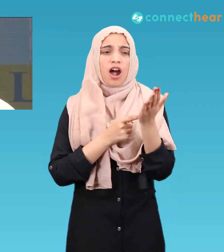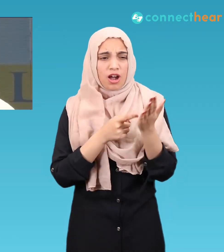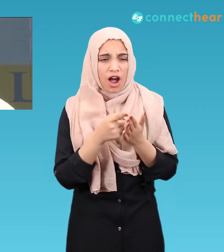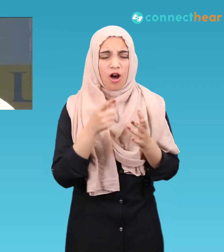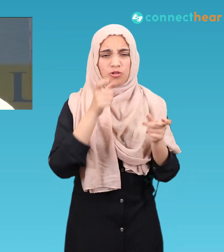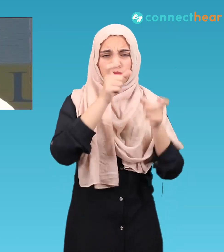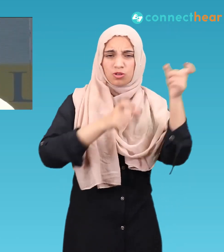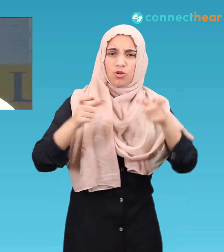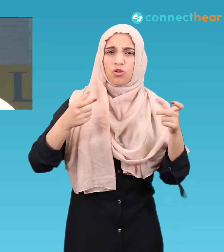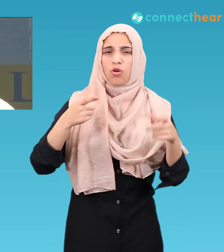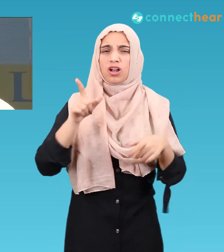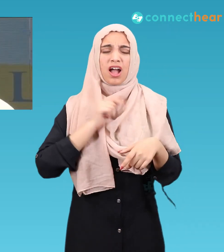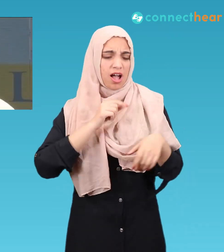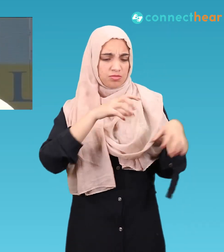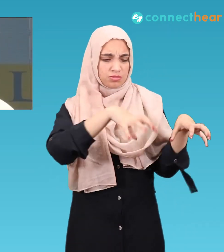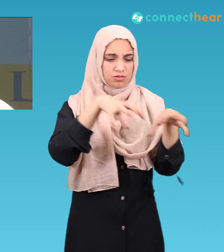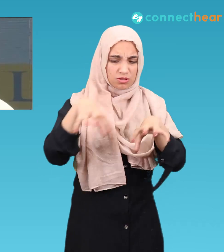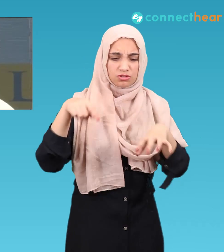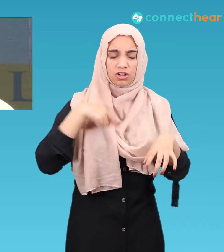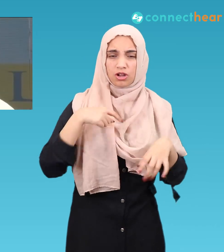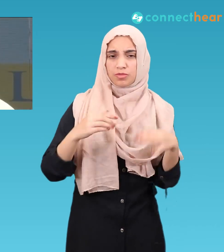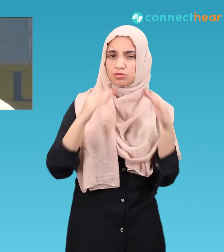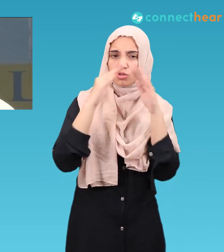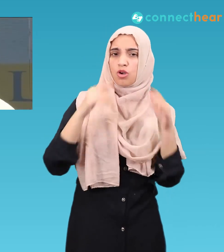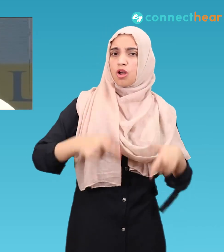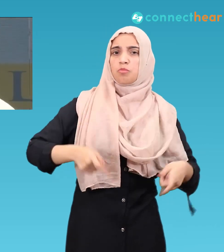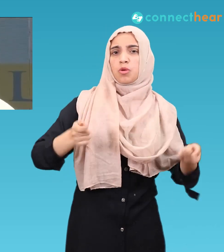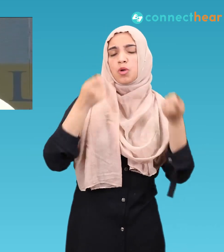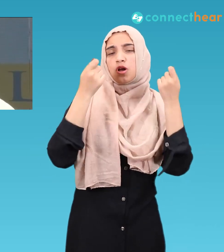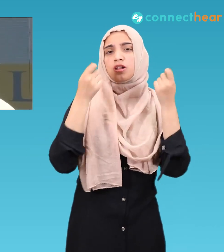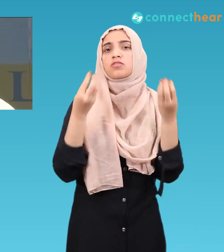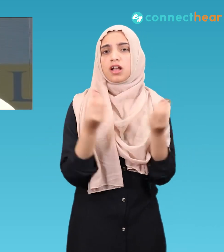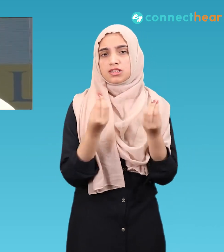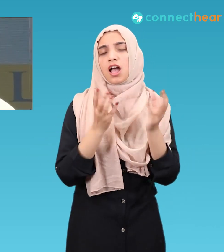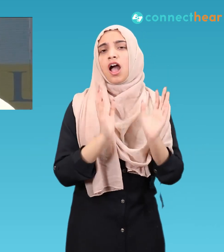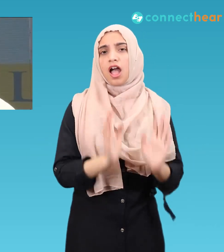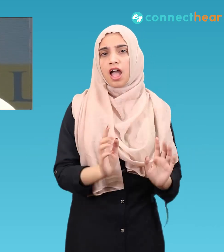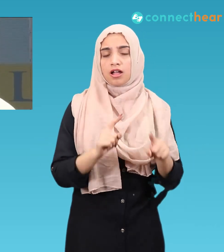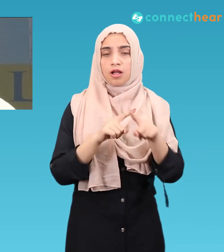बना लें। लेकिन शहरों के अंदर जिधर ज़मीन महंगी है,